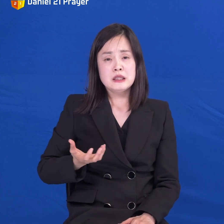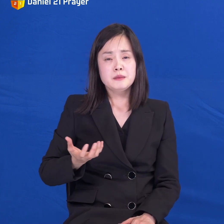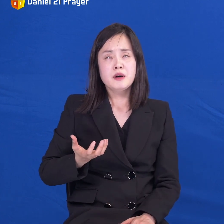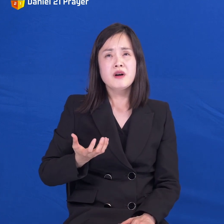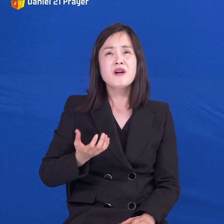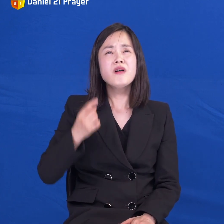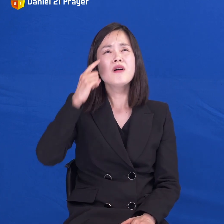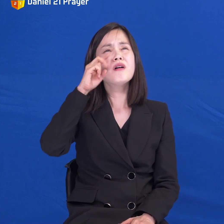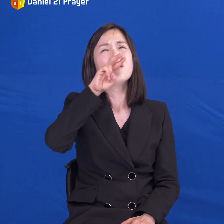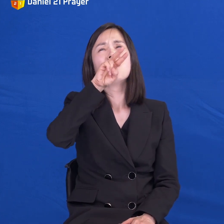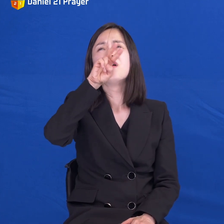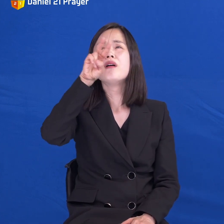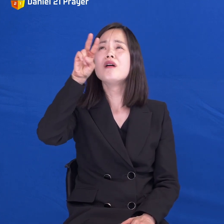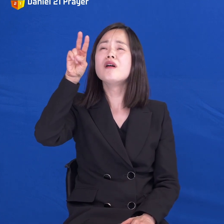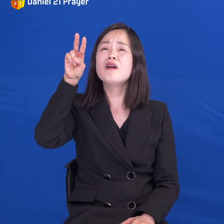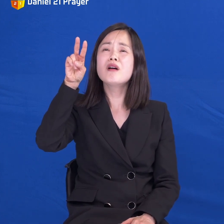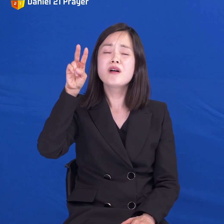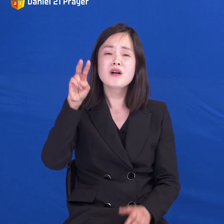동맥으로 꽂혀 있는 거예요.